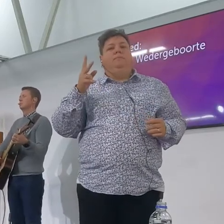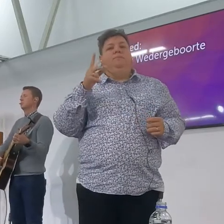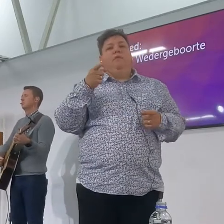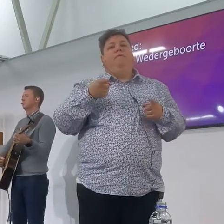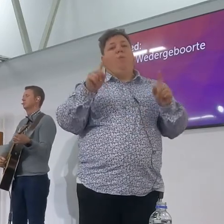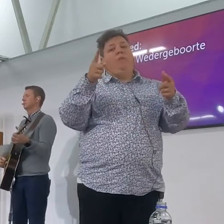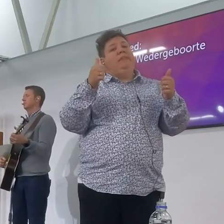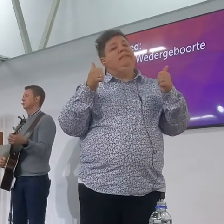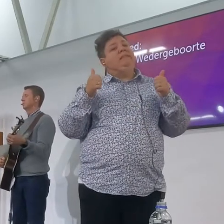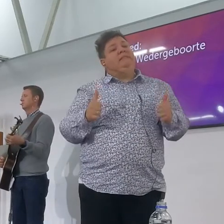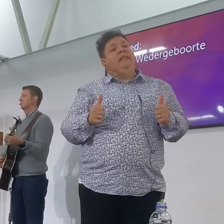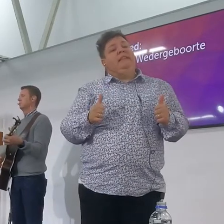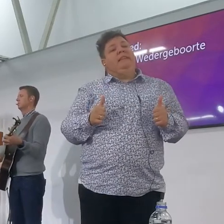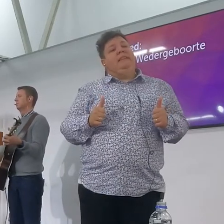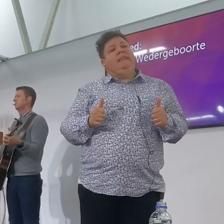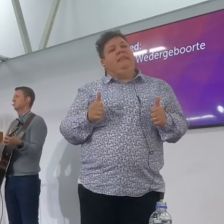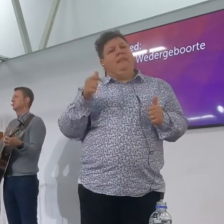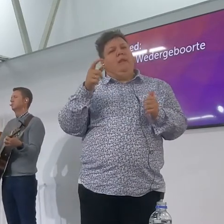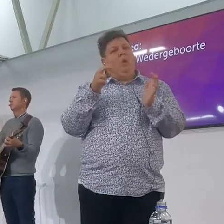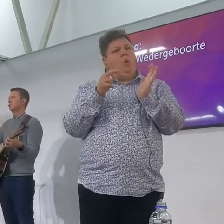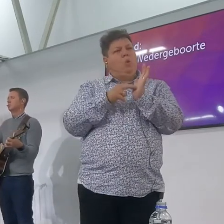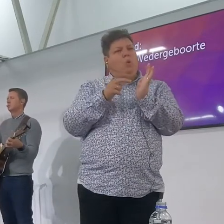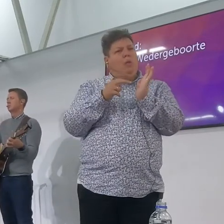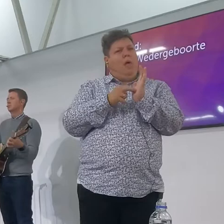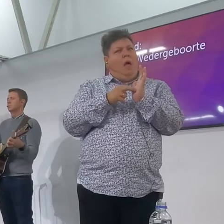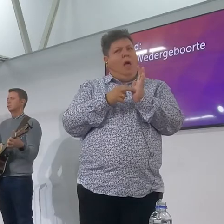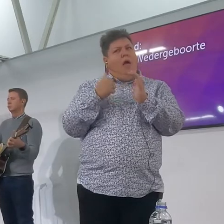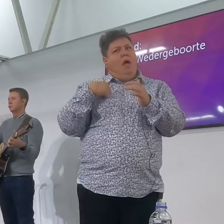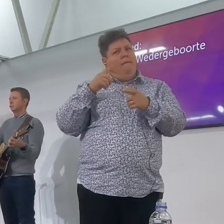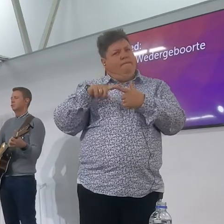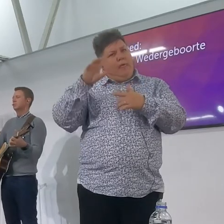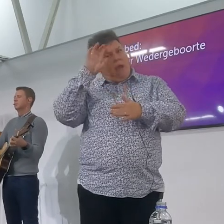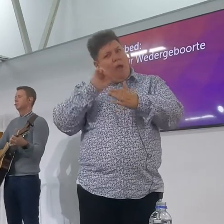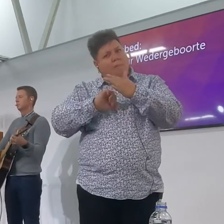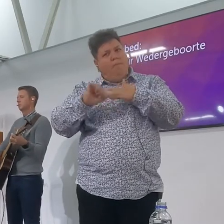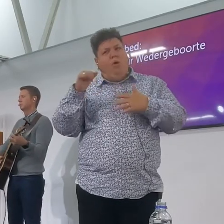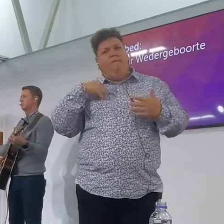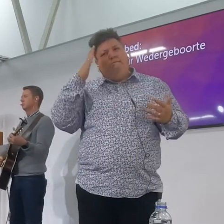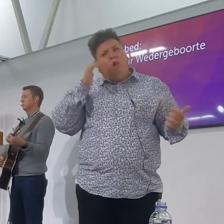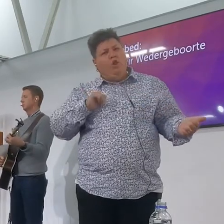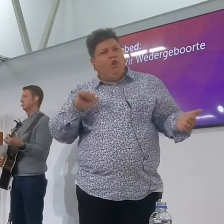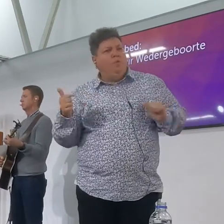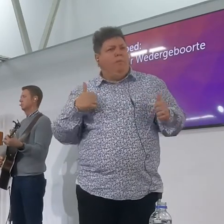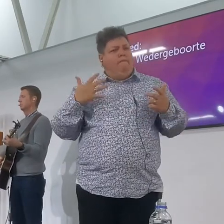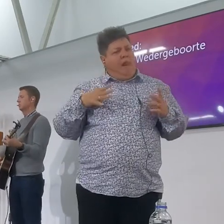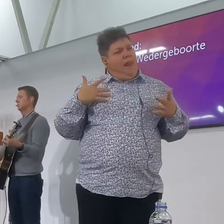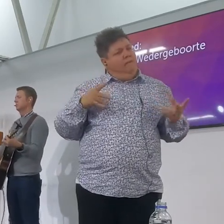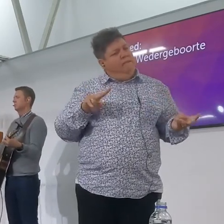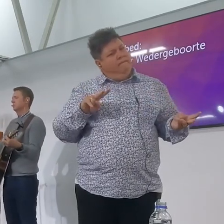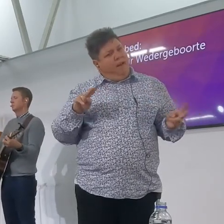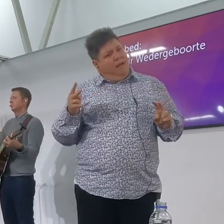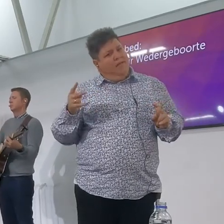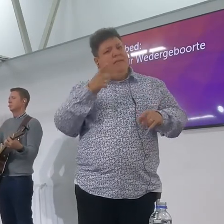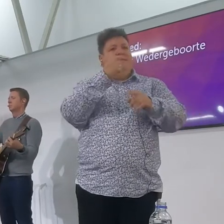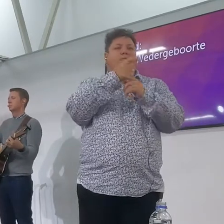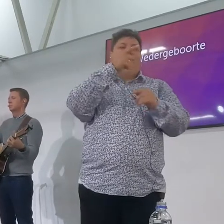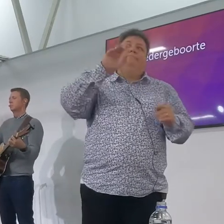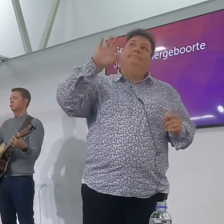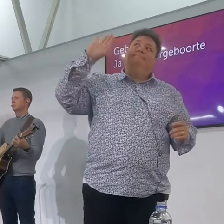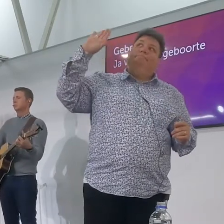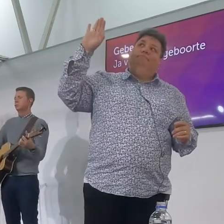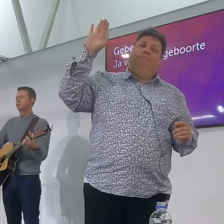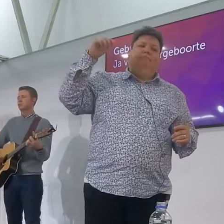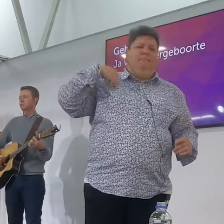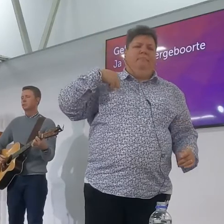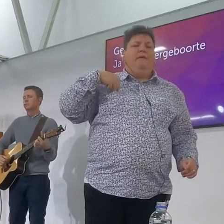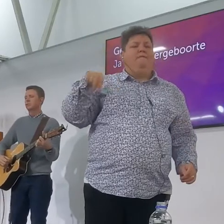sit en jy weet nie of jy weer gebore is nie, dan is dit dalk die plek waar jy moet begin deur om vir die Here te sê, Here, ek is